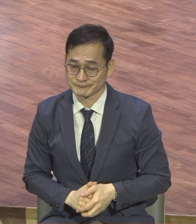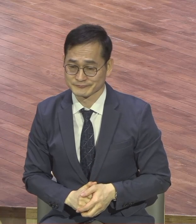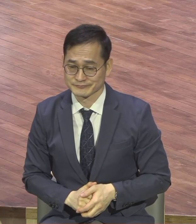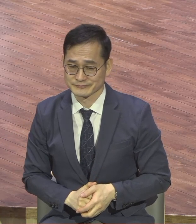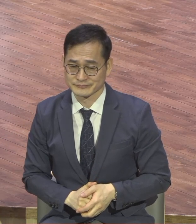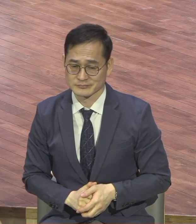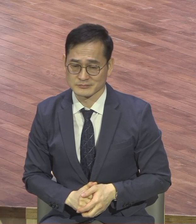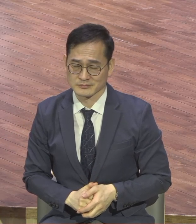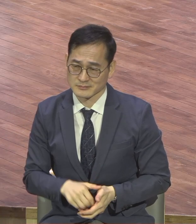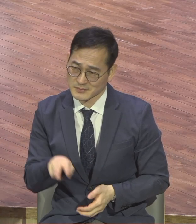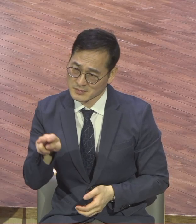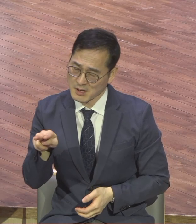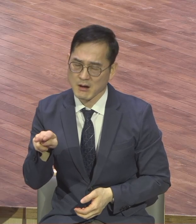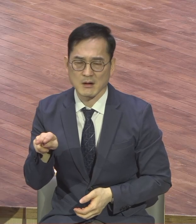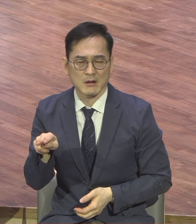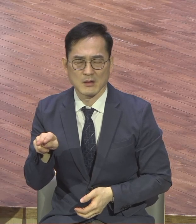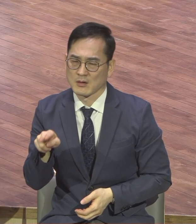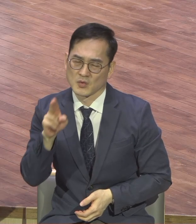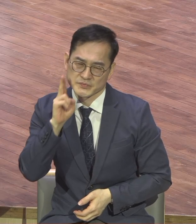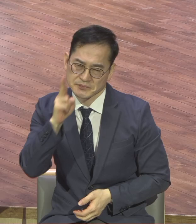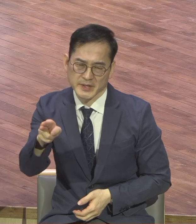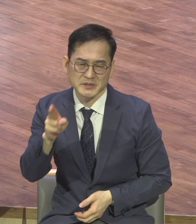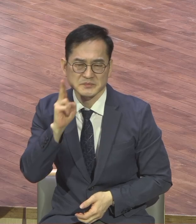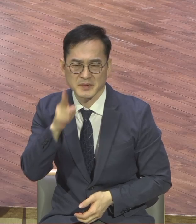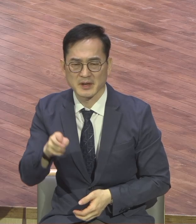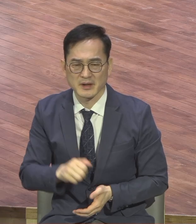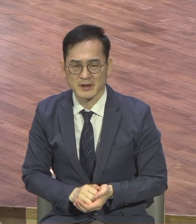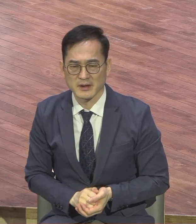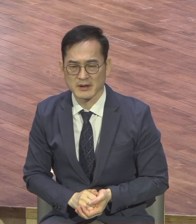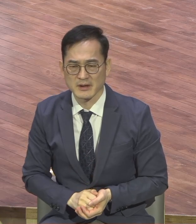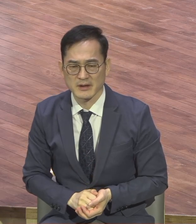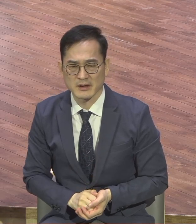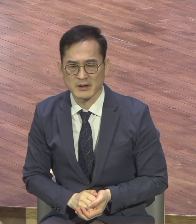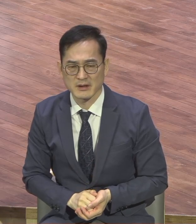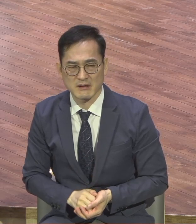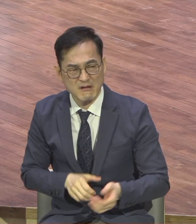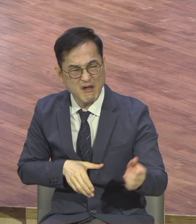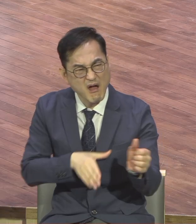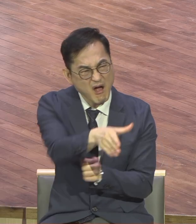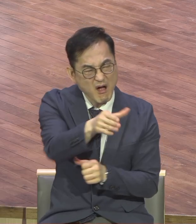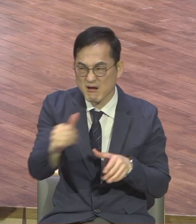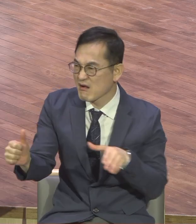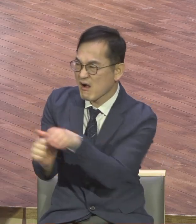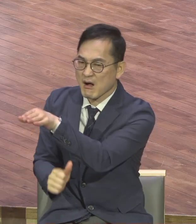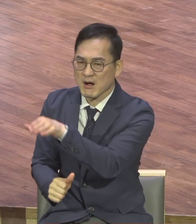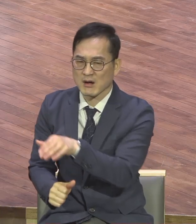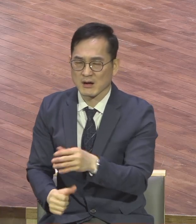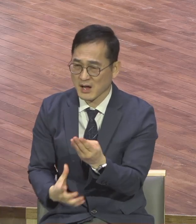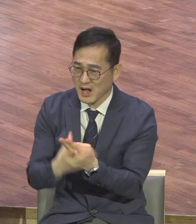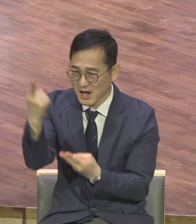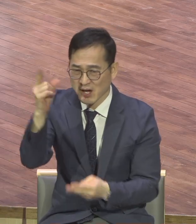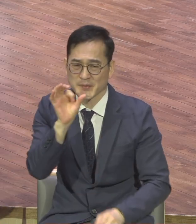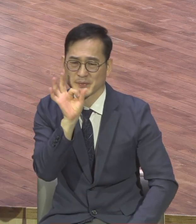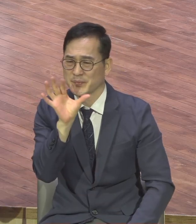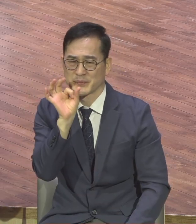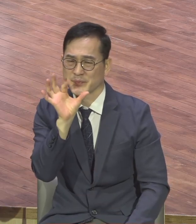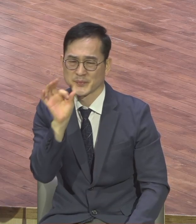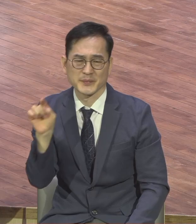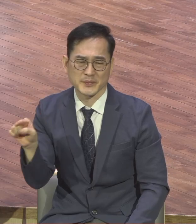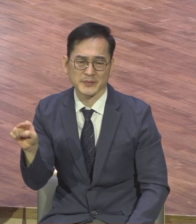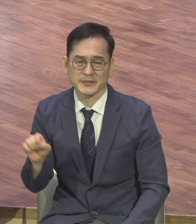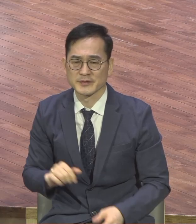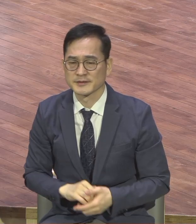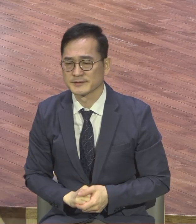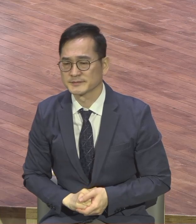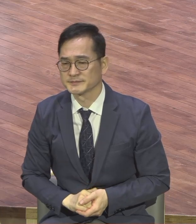보통 문제 아니에요. 기도를 많이 해야 돼요. 원리스하고도 너무 거리가 먼 그런